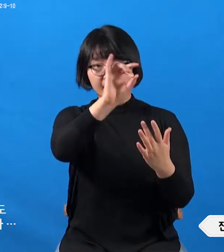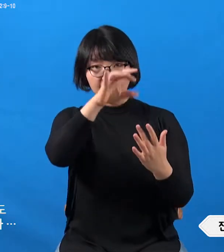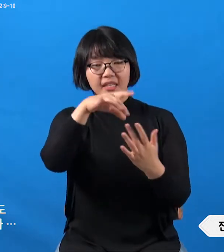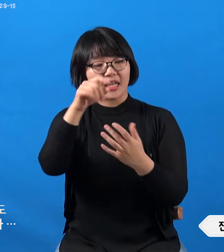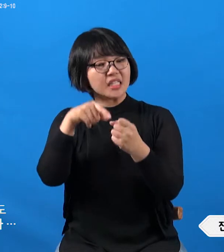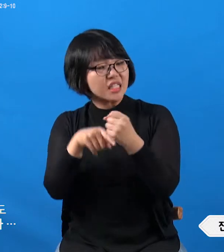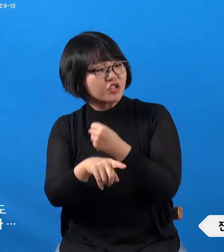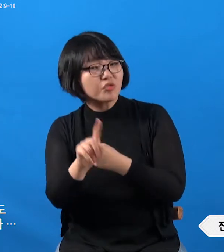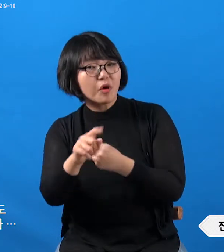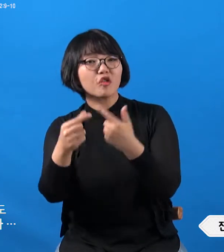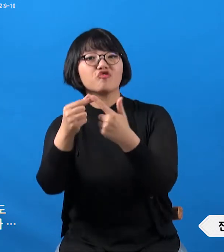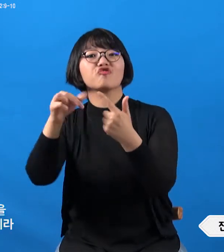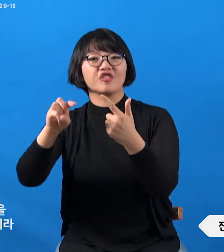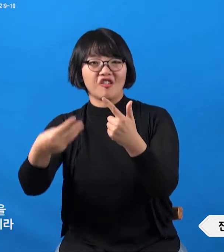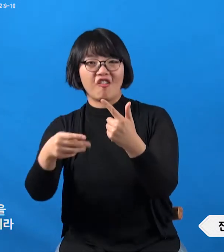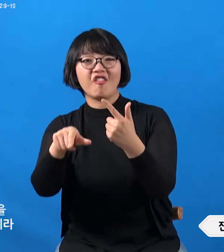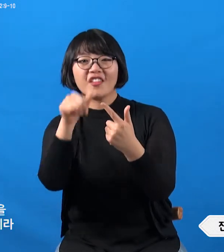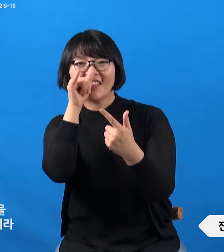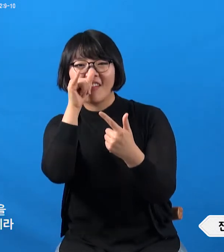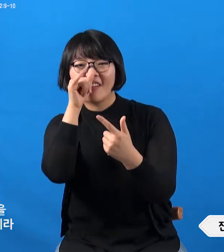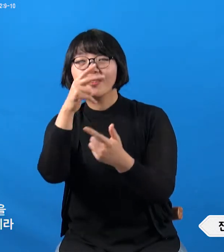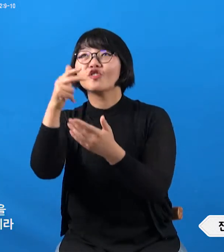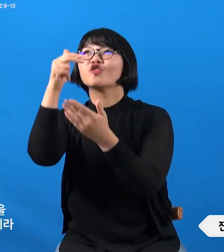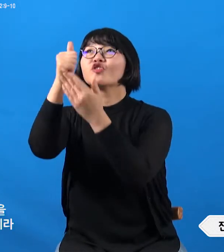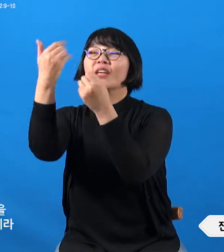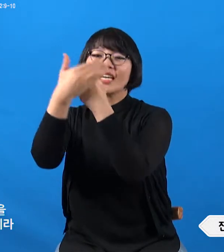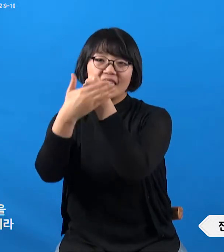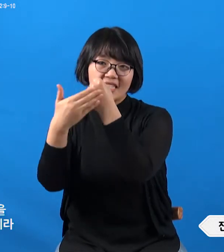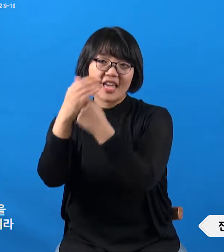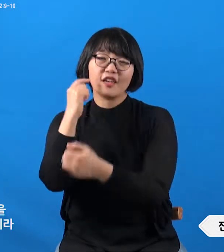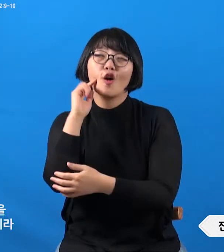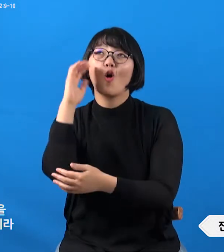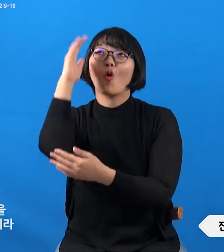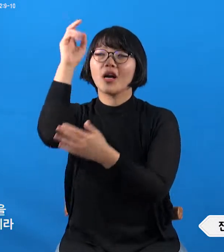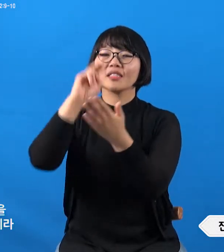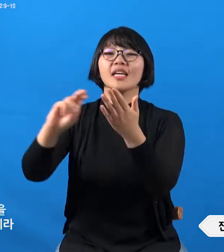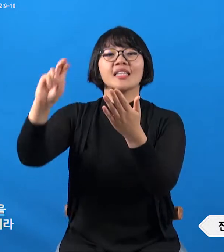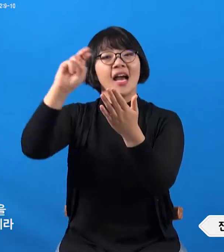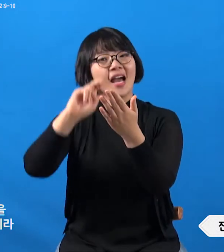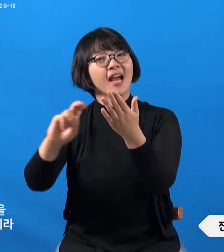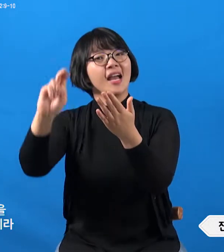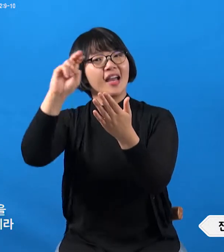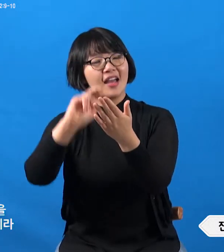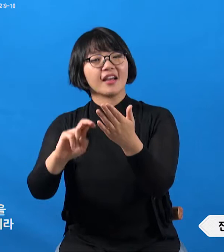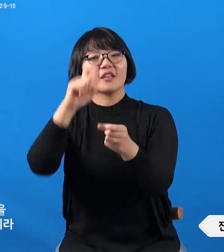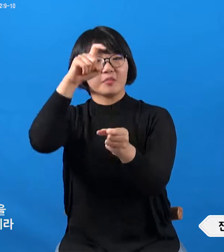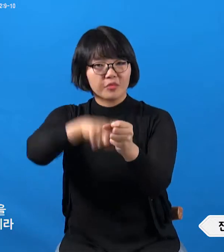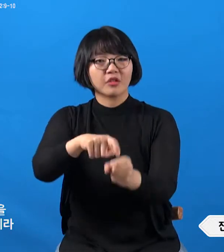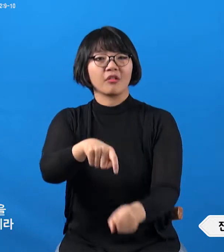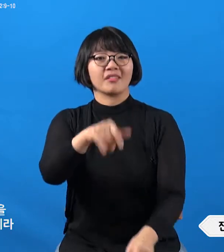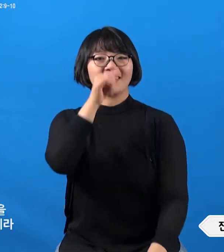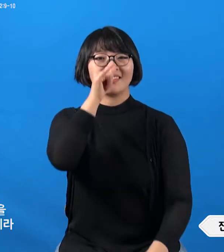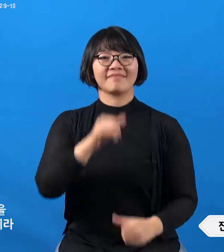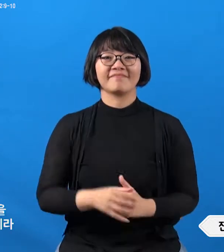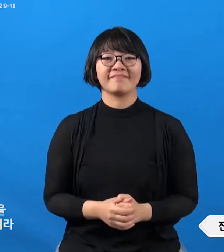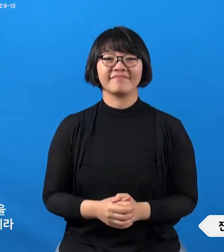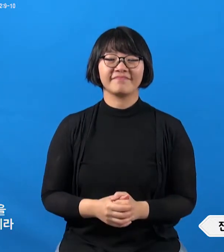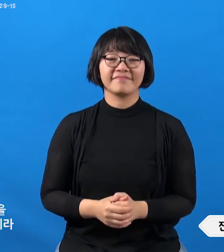택하신 이유를 6절에 말씀합니다. 그의 은혜의 영광을 찬송하게 하려는 것이라.